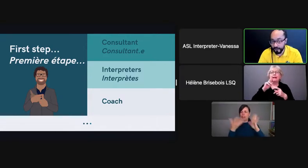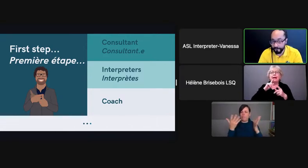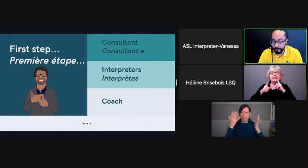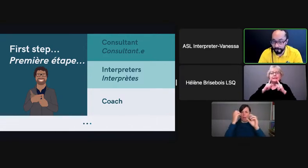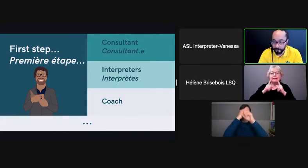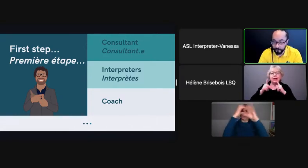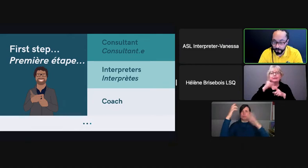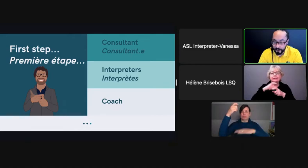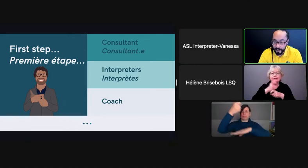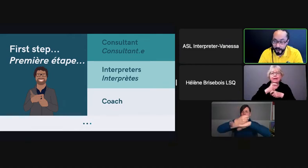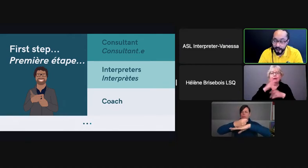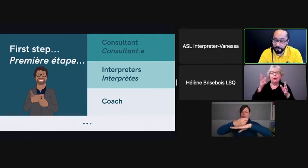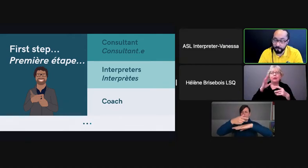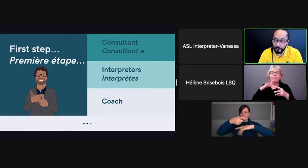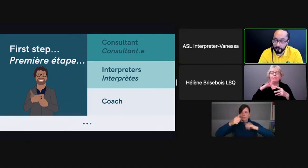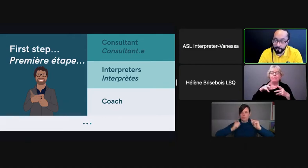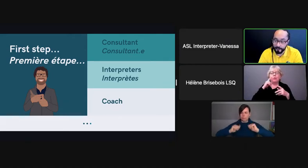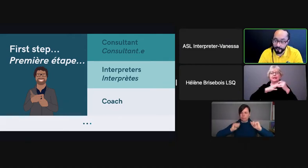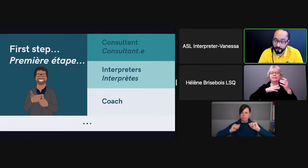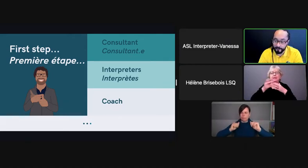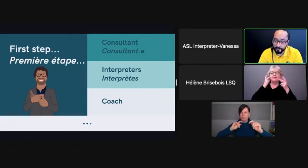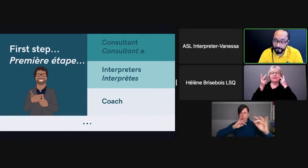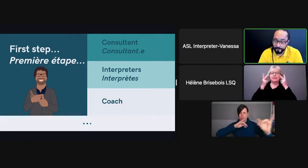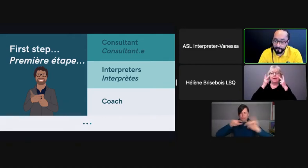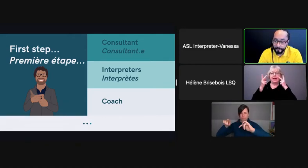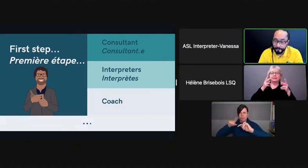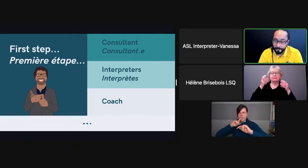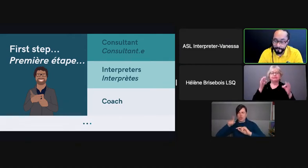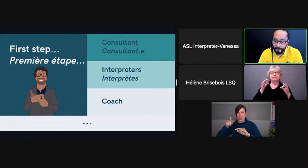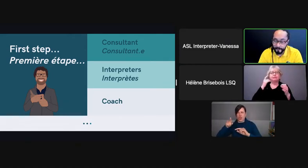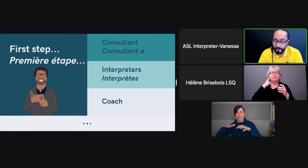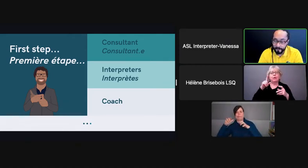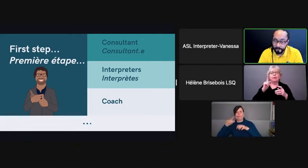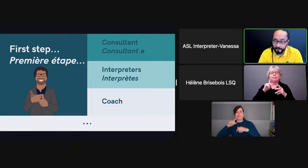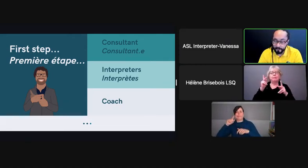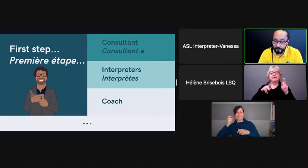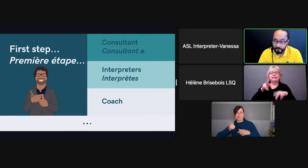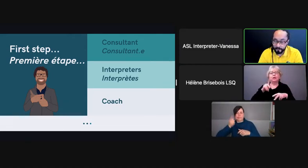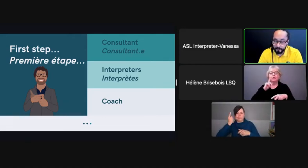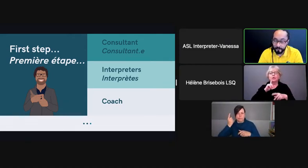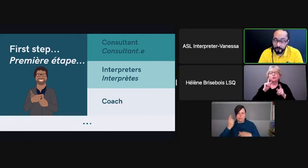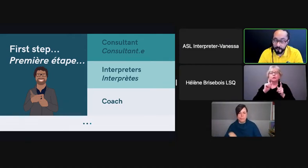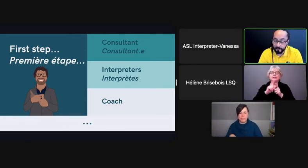'espace visuel est approprié pour les personnes sourdes et pour l'interprétation.